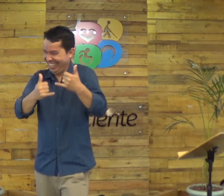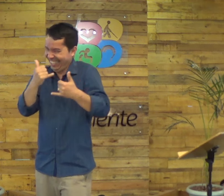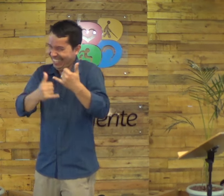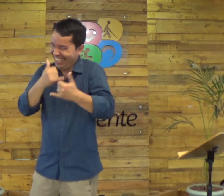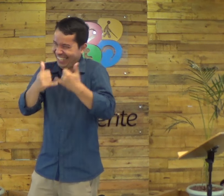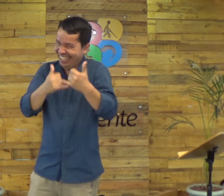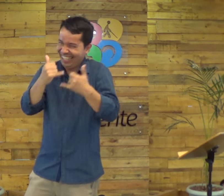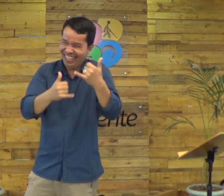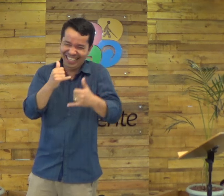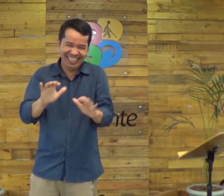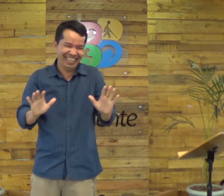brincadeira,